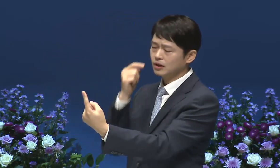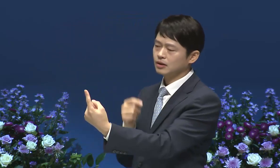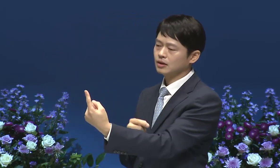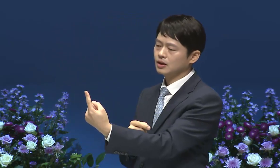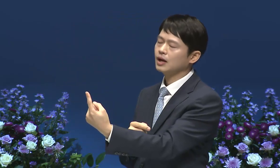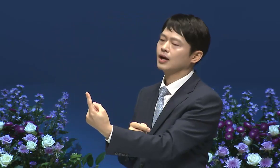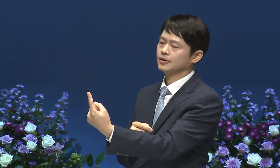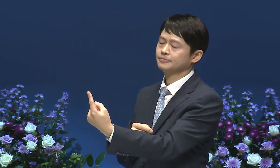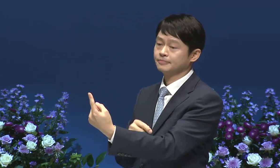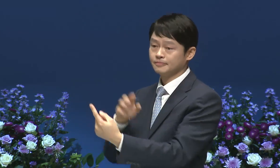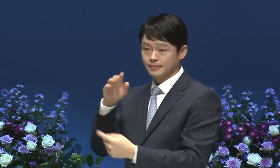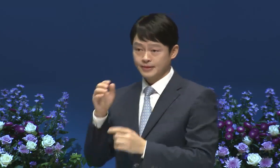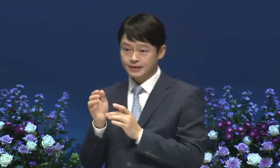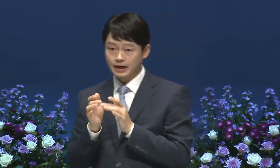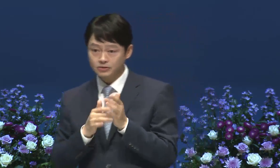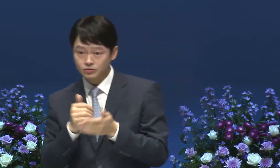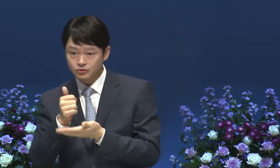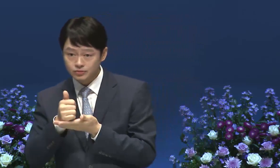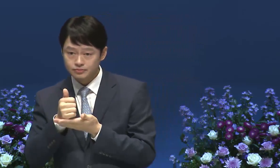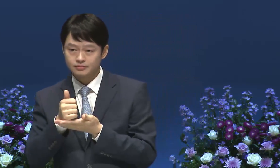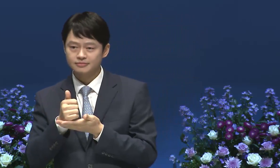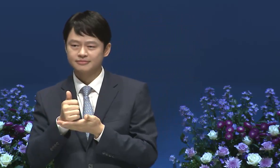하늘을 우러러 탄식하셨을까요? 굳이 농인에게만.